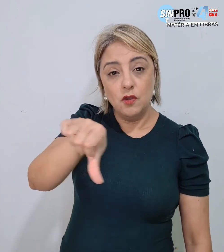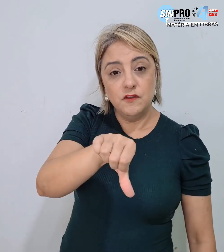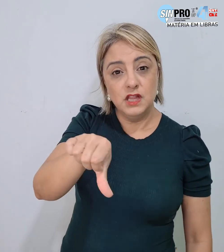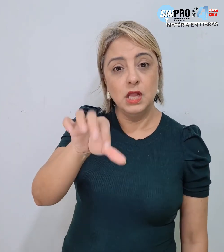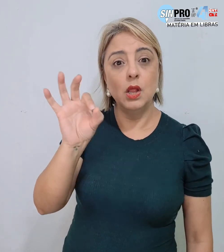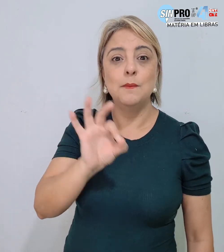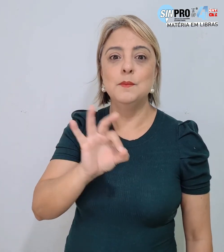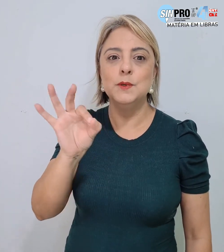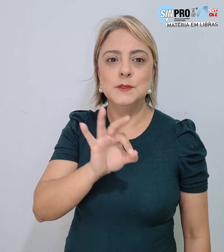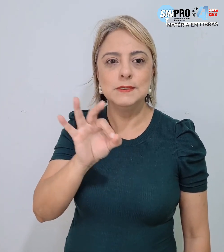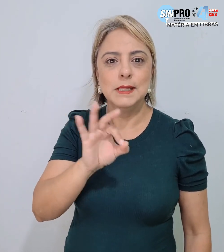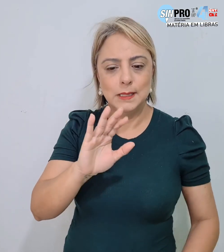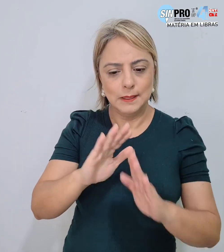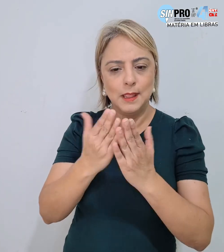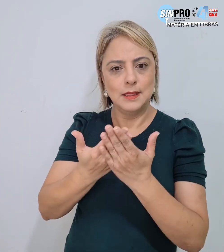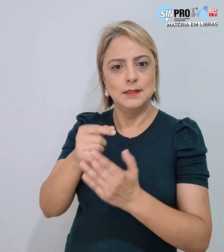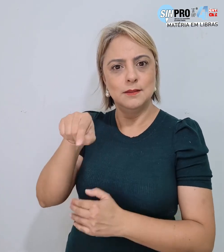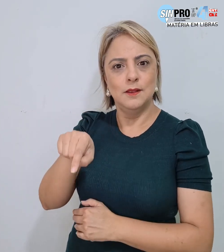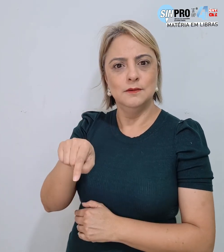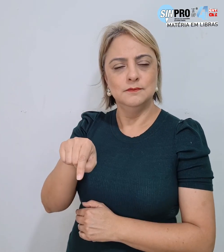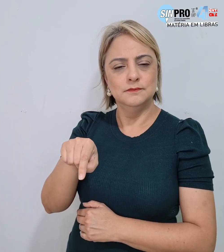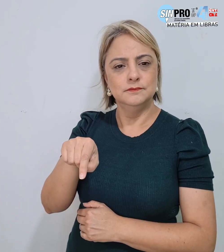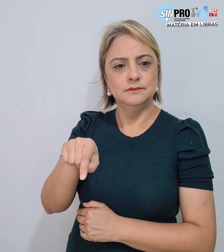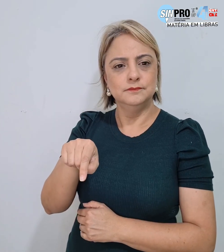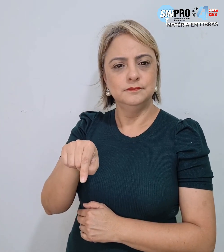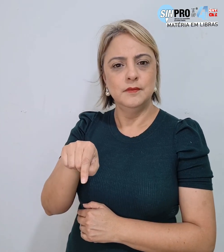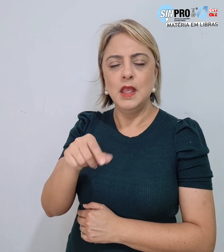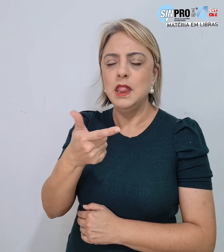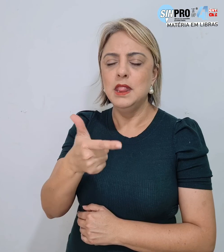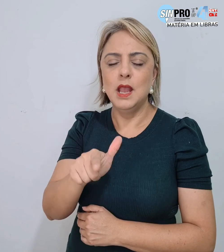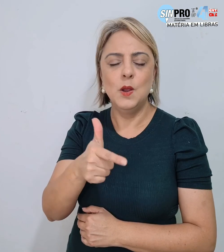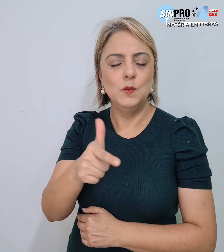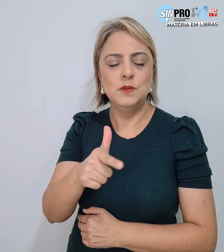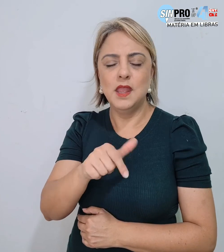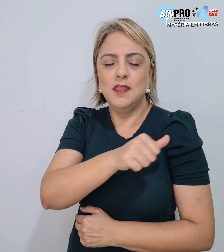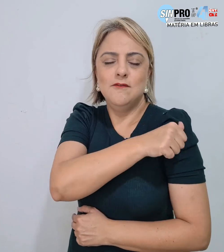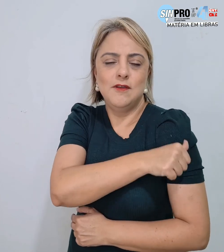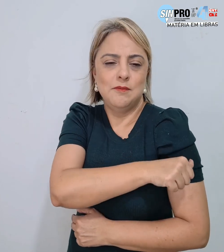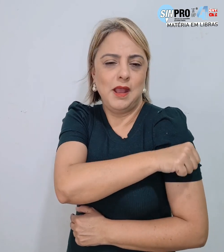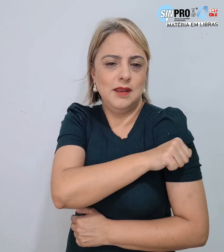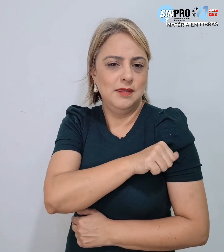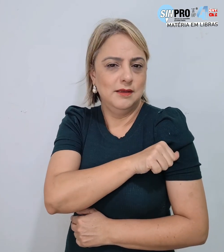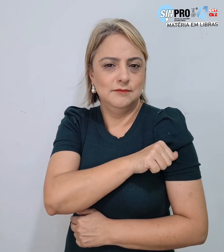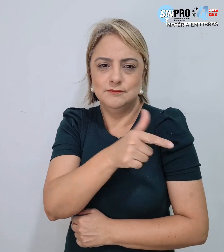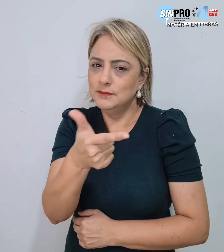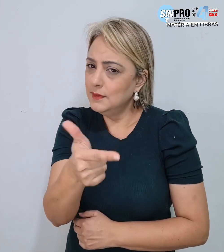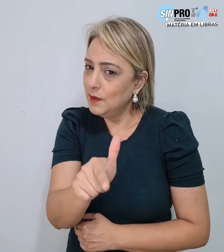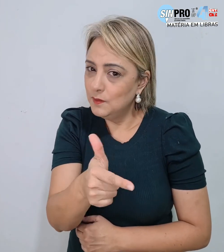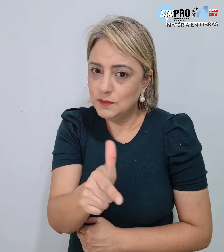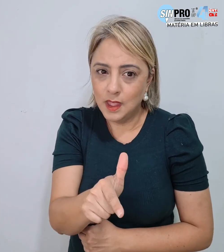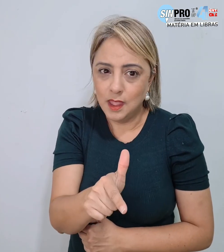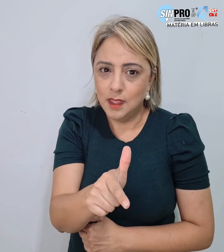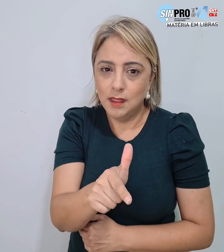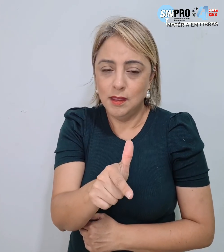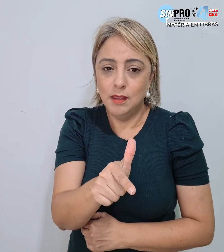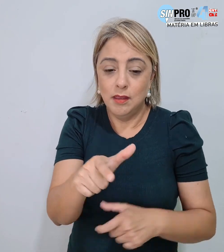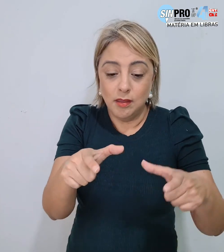99% delas e não possui enfermaria um consultório